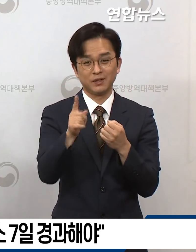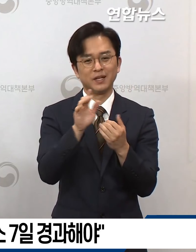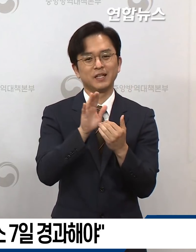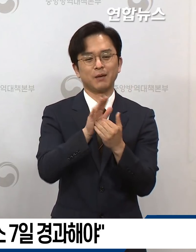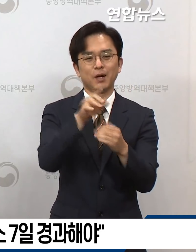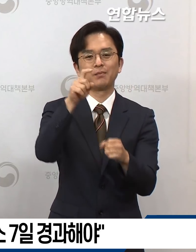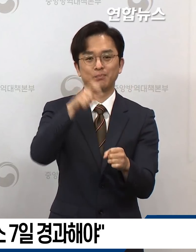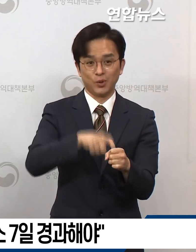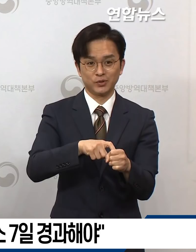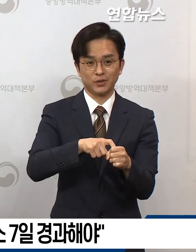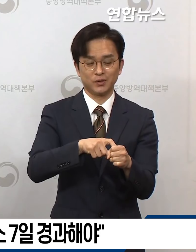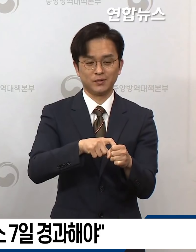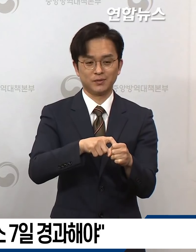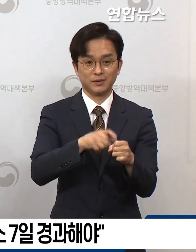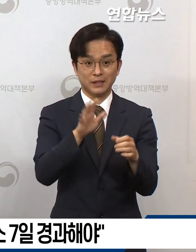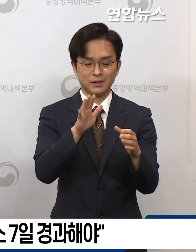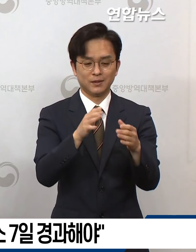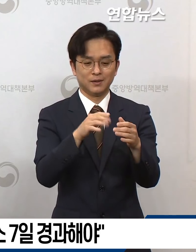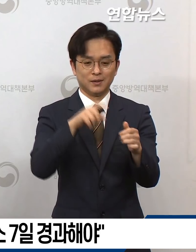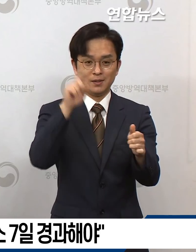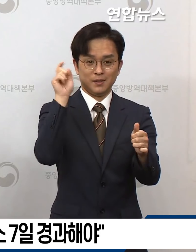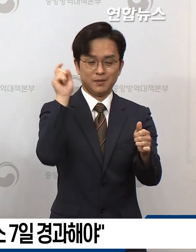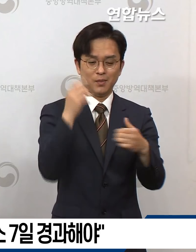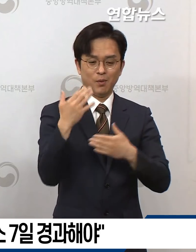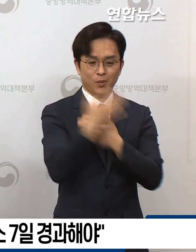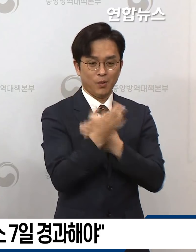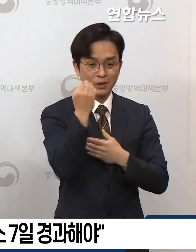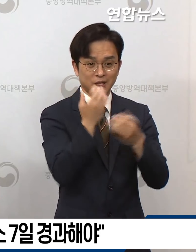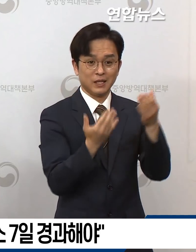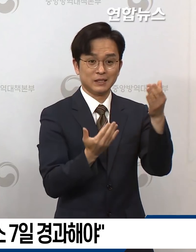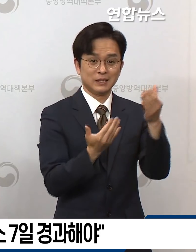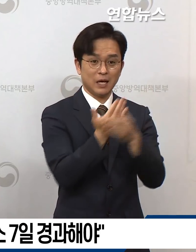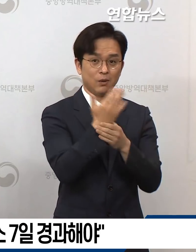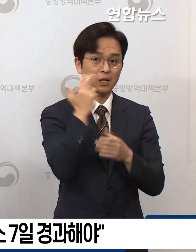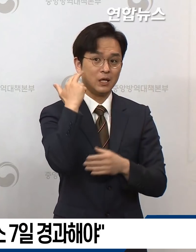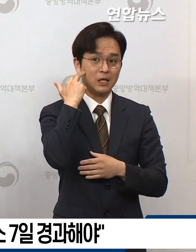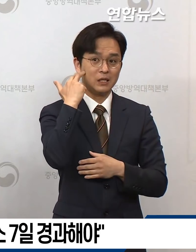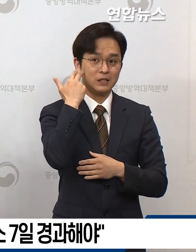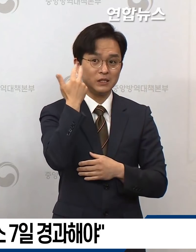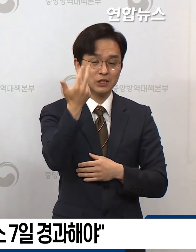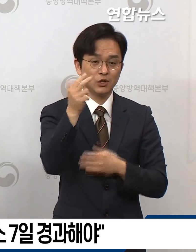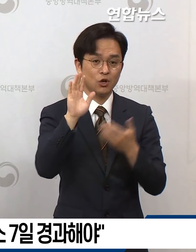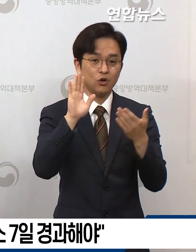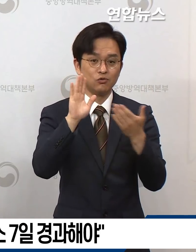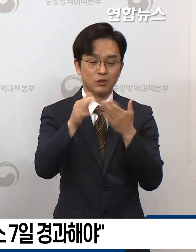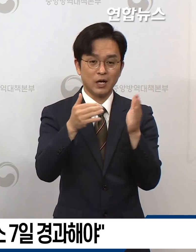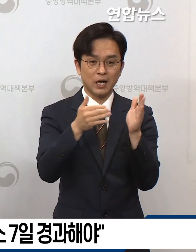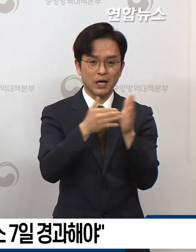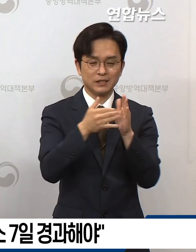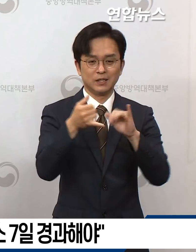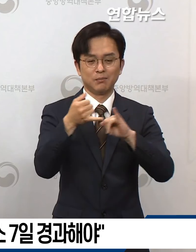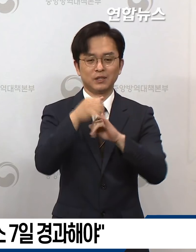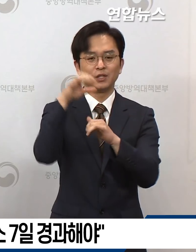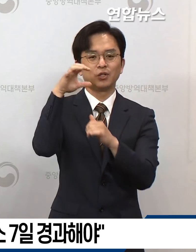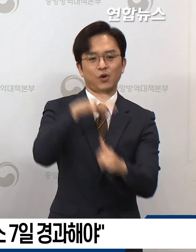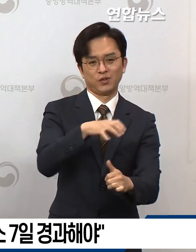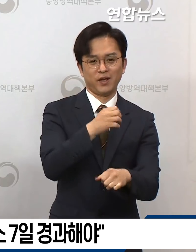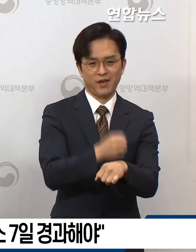예방하고자 발병 후 7일이 경과한 이후에 적용하는 걸로 일부 최소한의 경과 기간을 추가하게